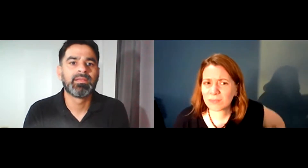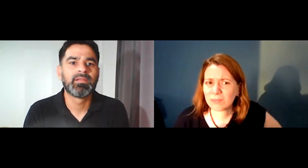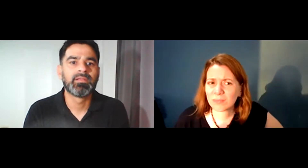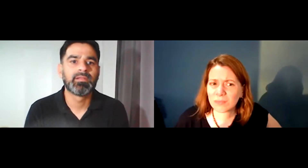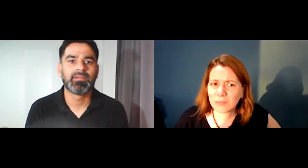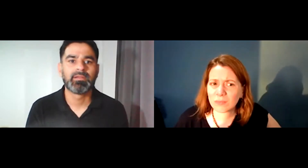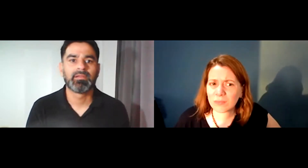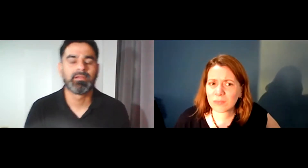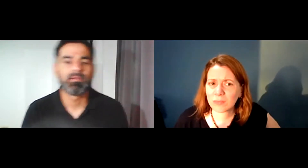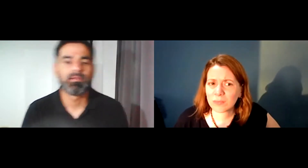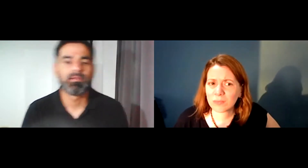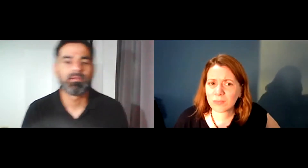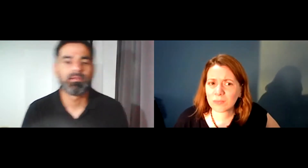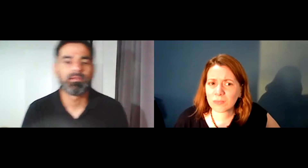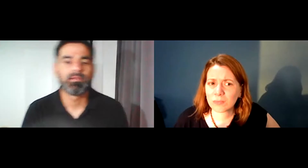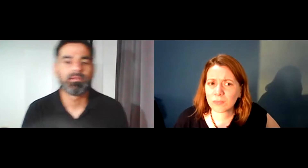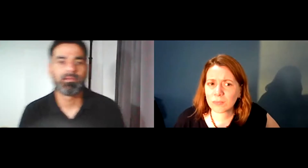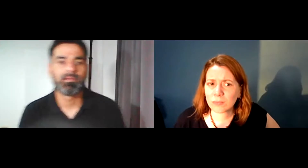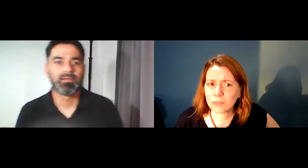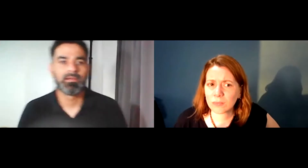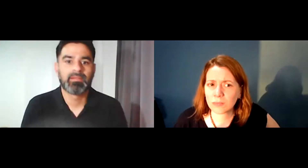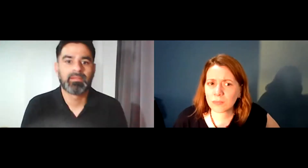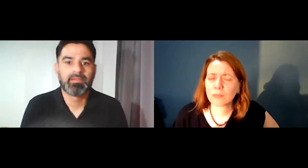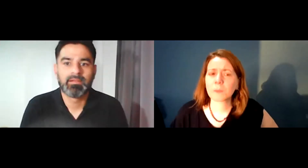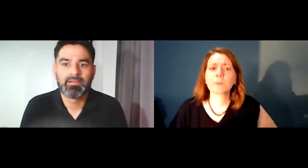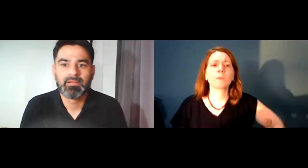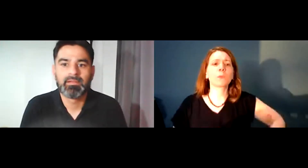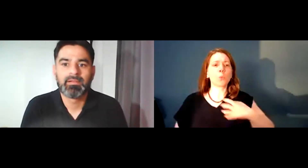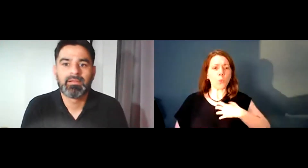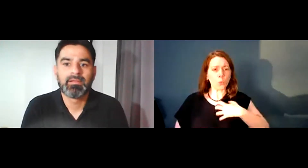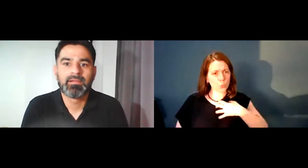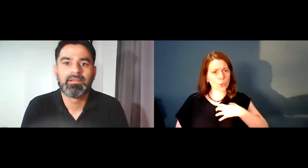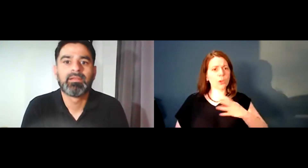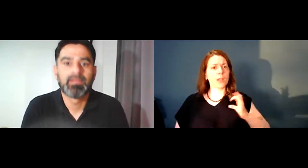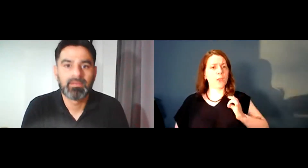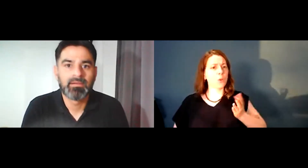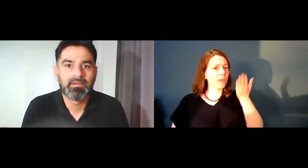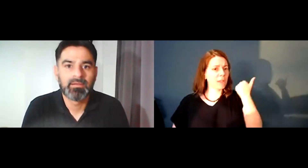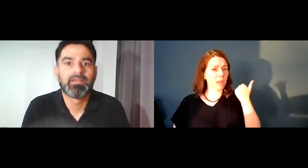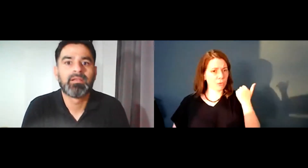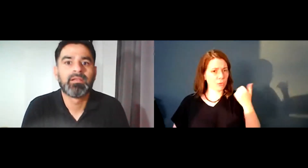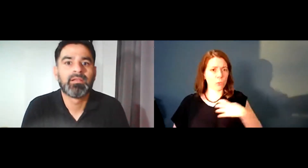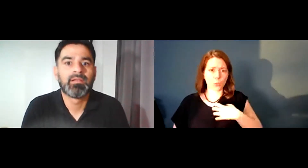Me mandaron el certificado de la Universidad de Hurlingham. Ahora, lo que hice este año todavía no.